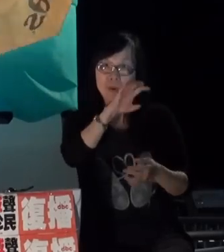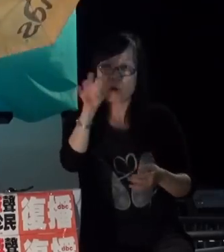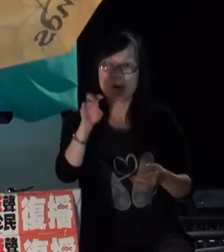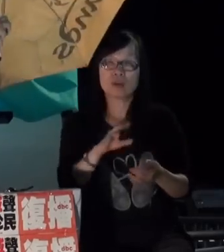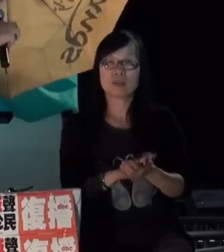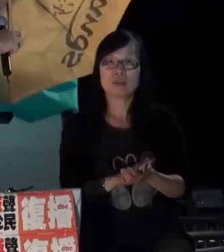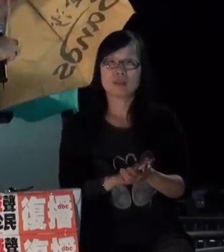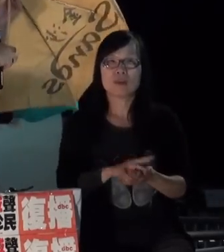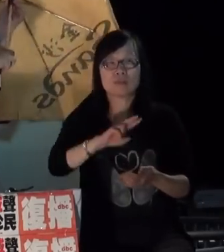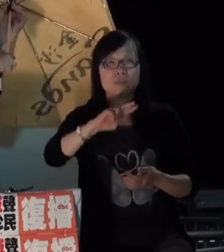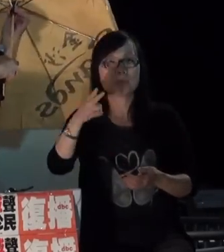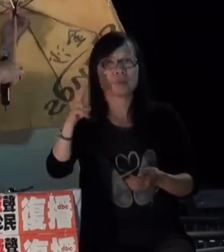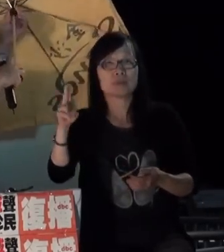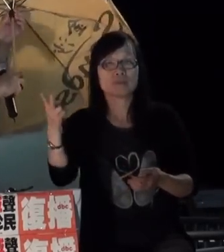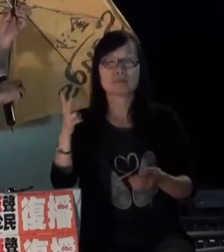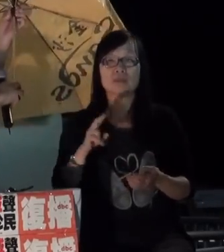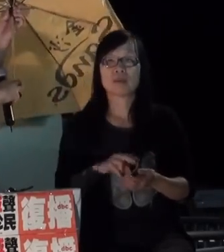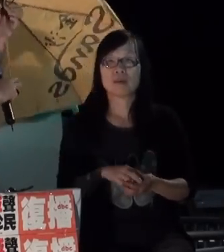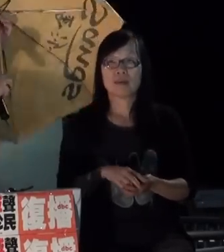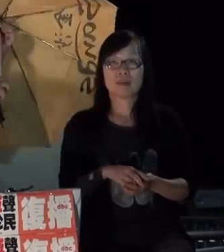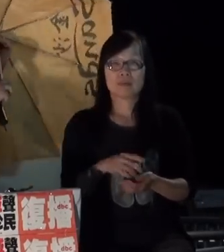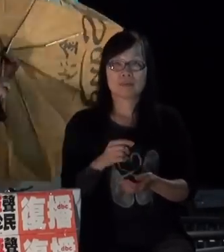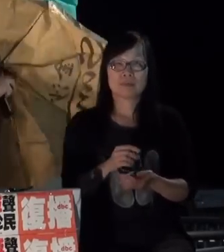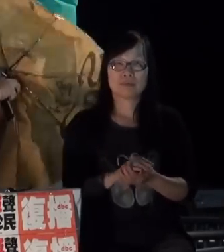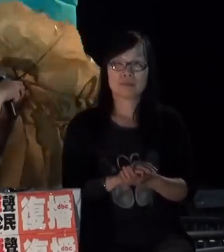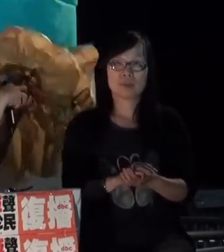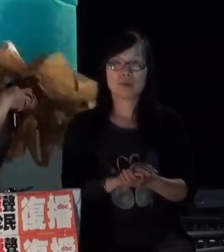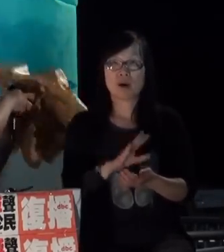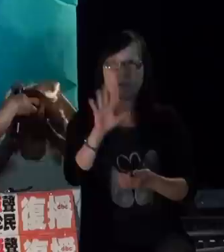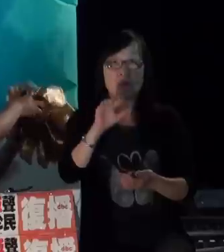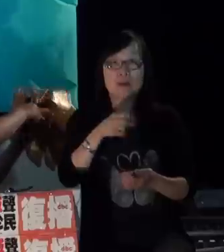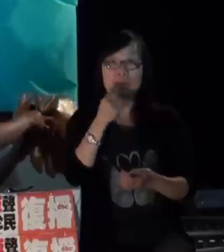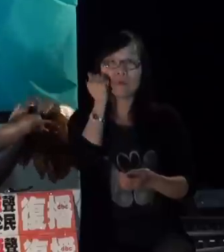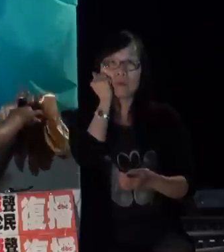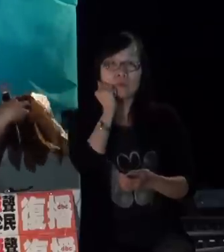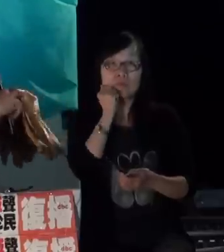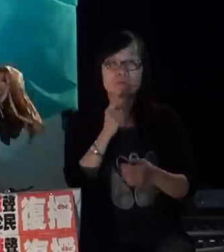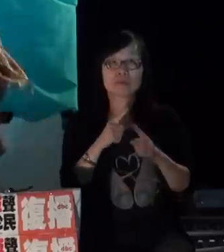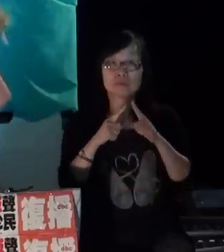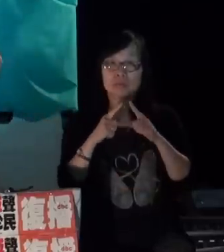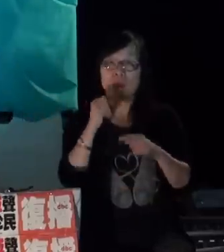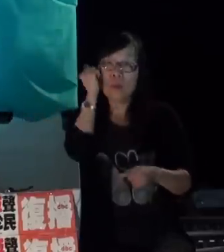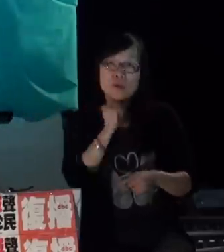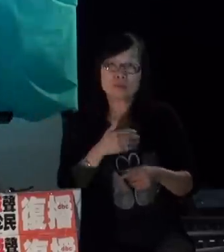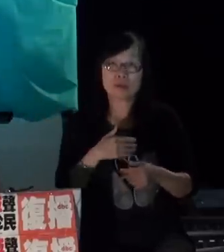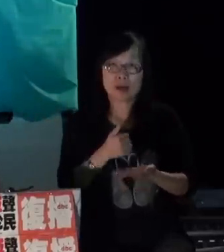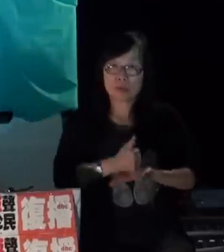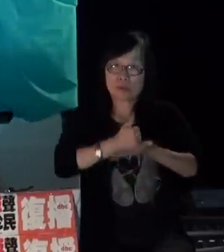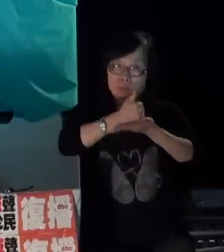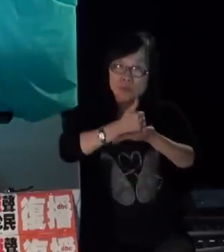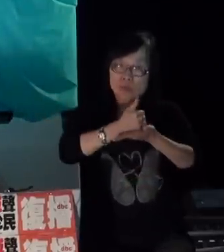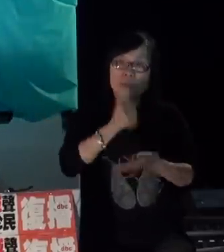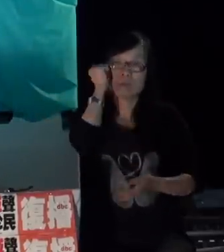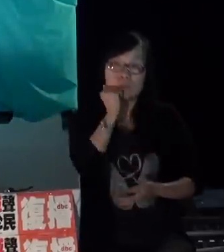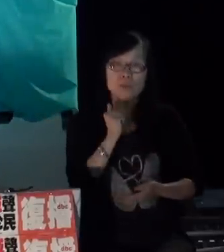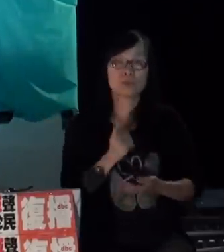vision 都變埋咯，就哦原來我唔係。對老人家好，即係對啲老人家好啲敬老，